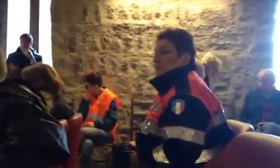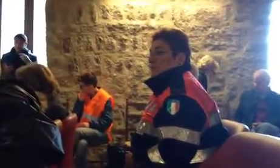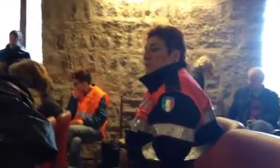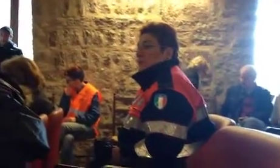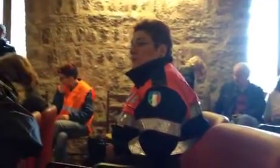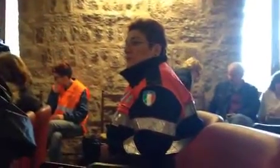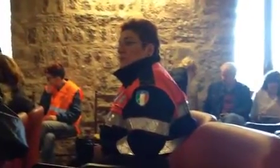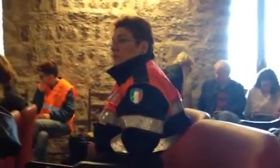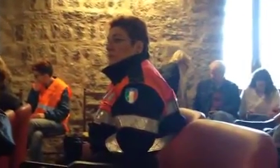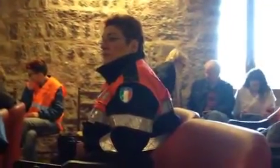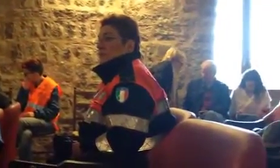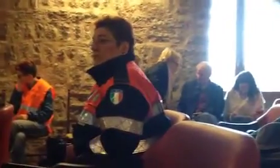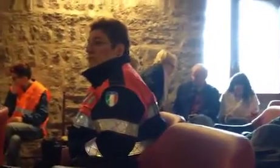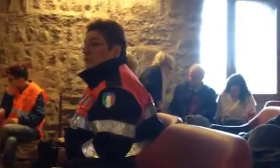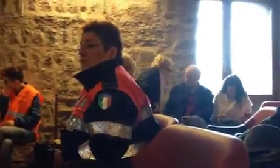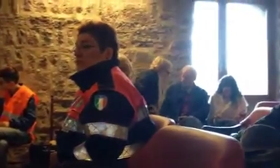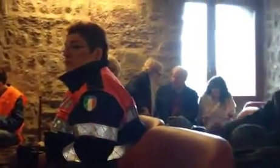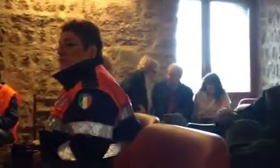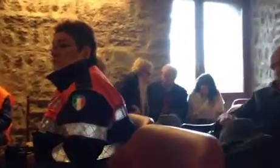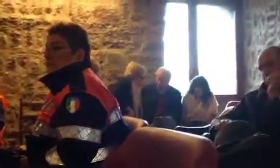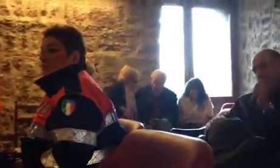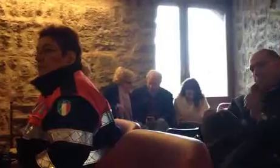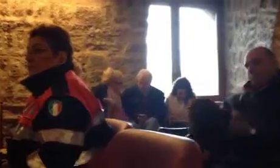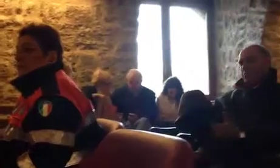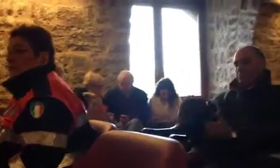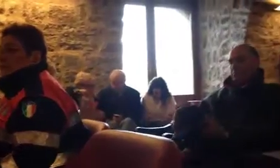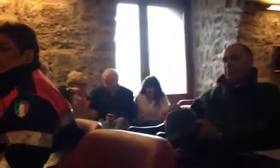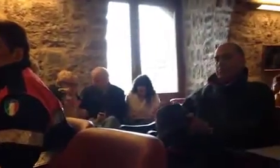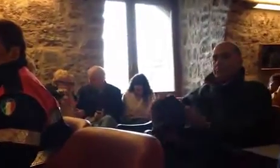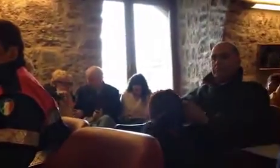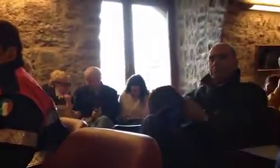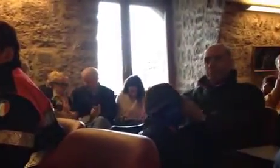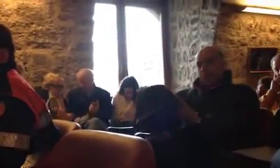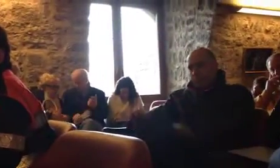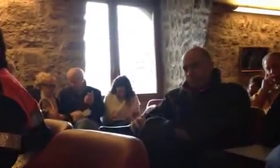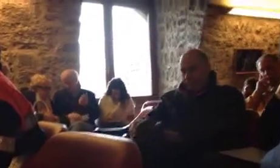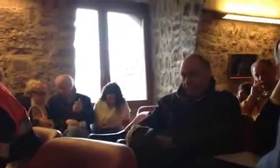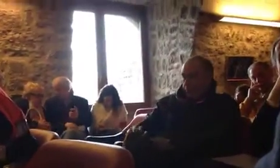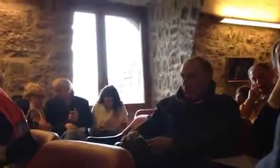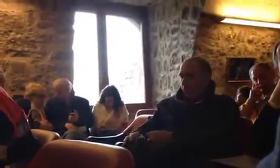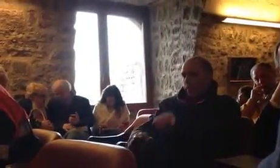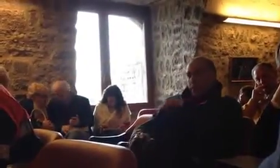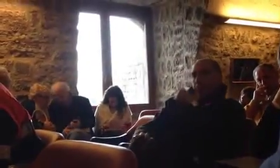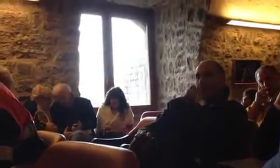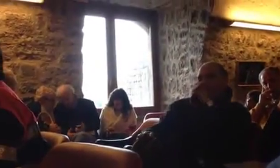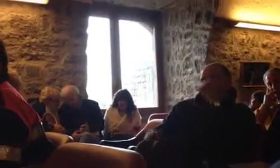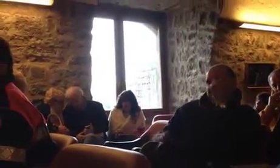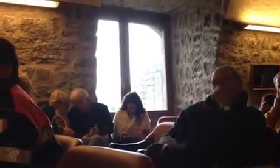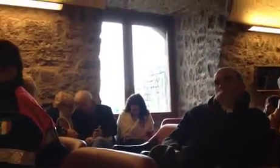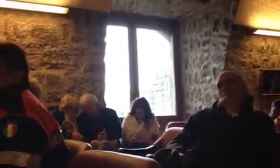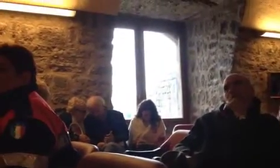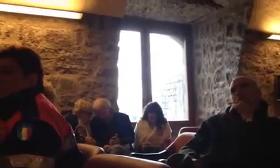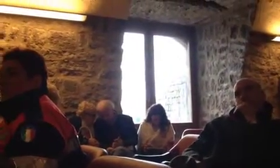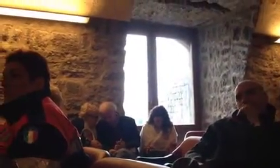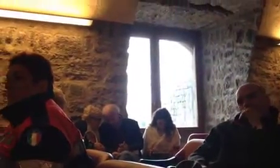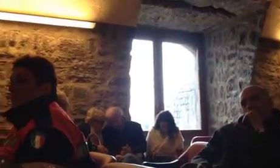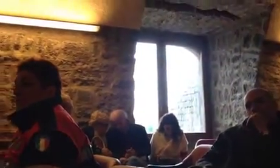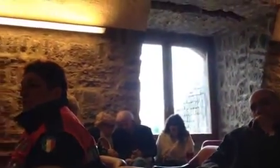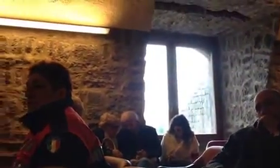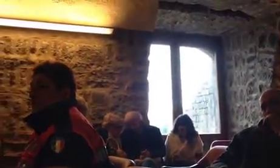nonostante questo, nonostante, e non ve lo leggo, ma su Facebook avevo richiamato